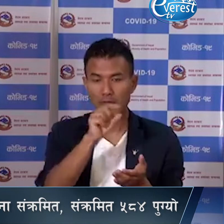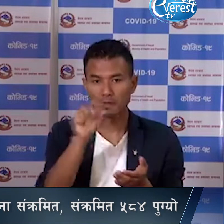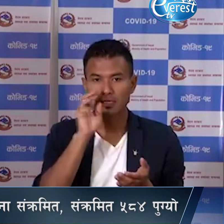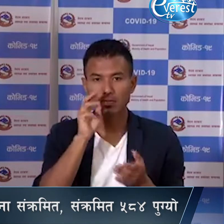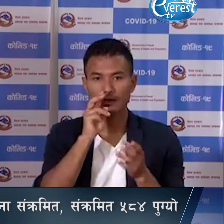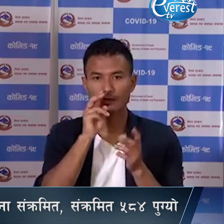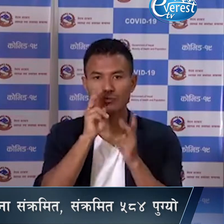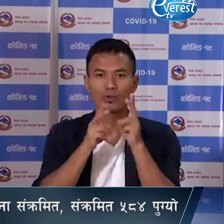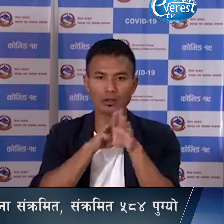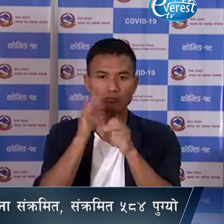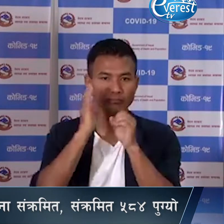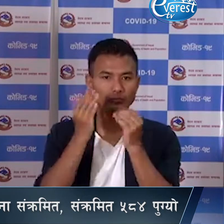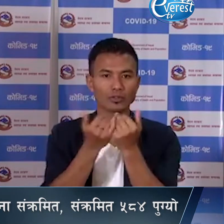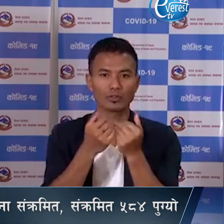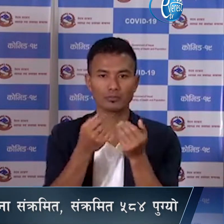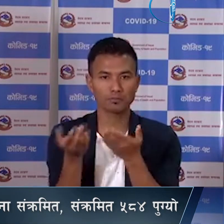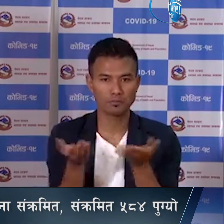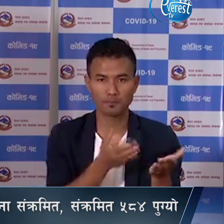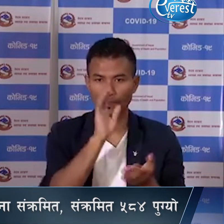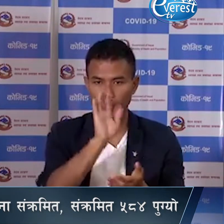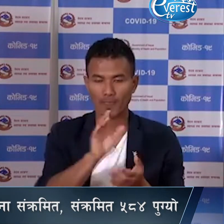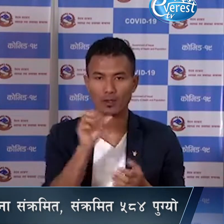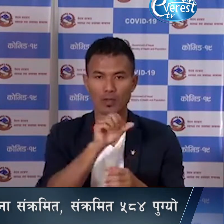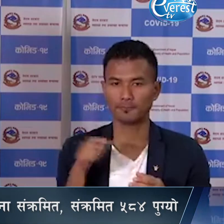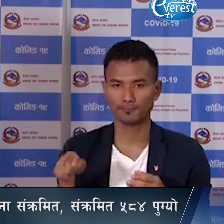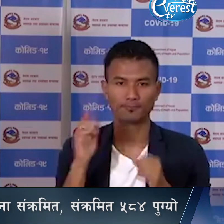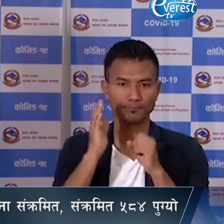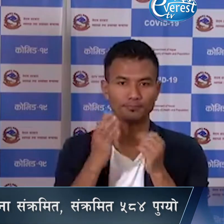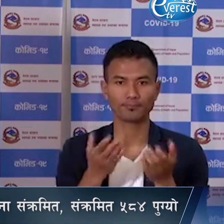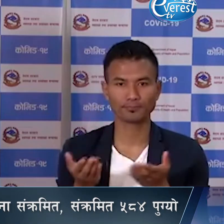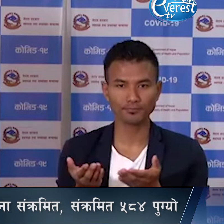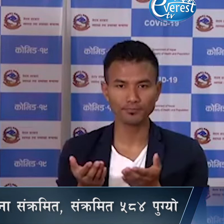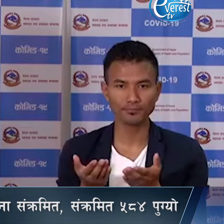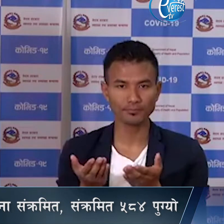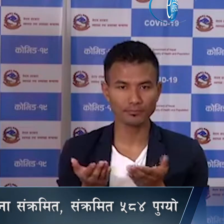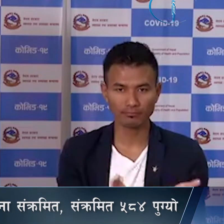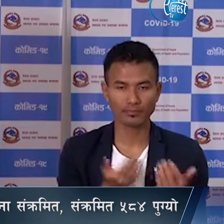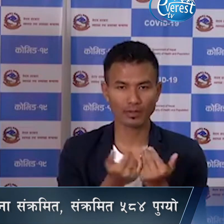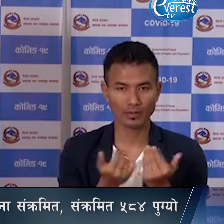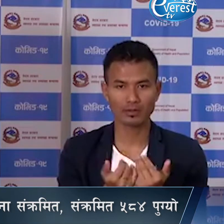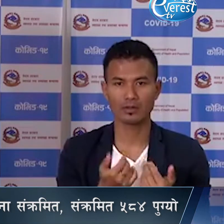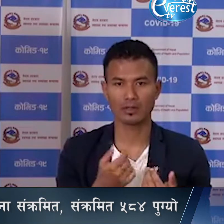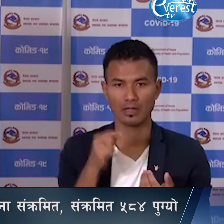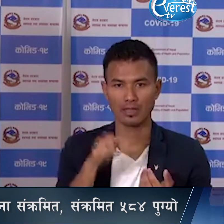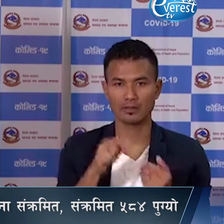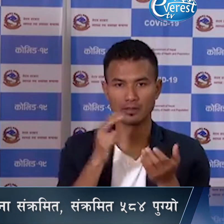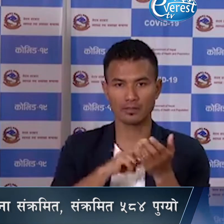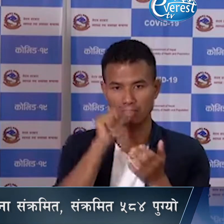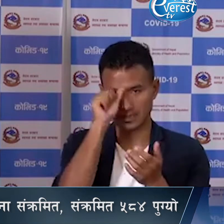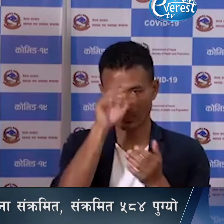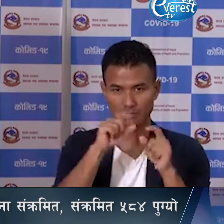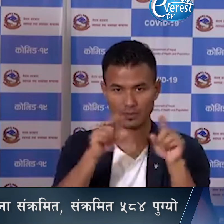27, बैतडीमा 4, सुर्खेतमा 3, बर्दिया र चापामा 1-1 जनामा कोरोना संक्रमण पुष्टि भएको छ। बैतडीको